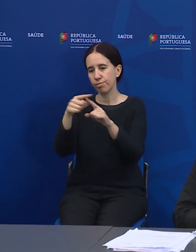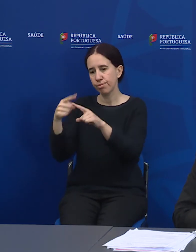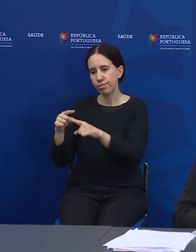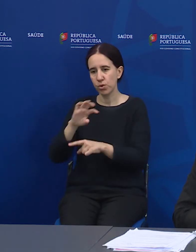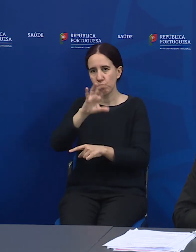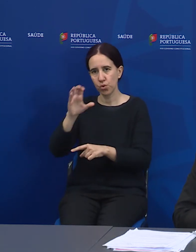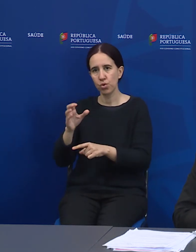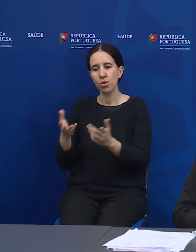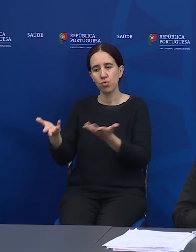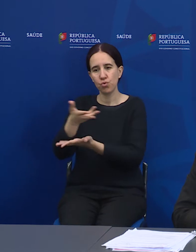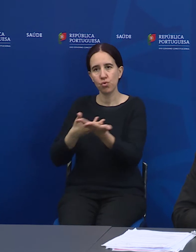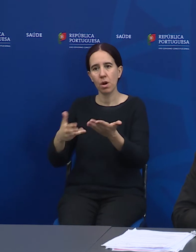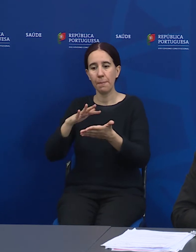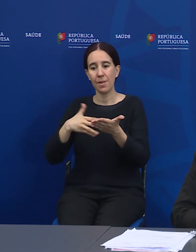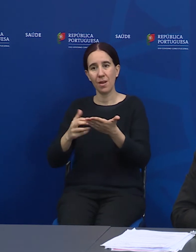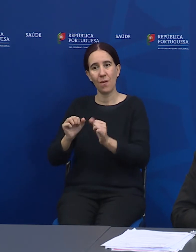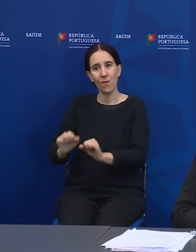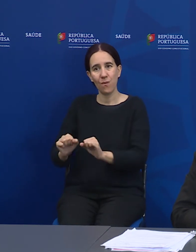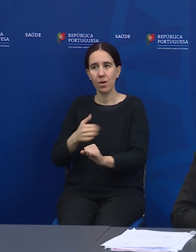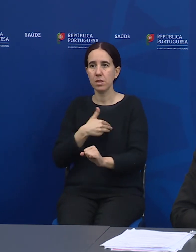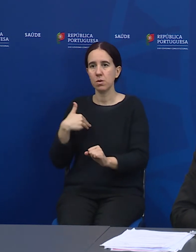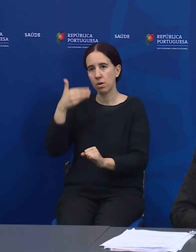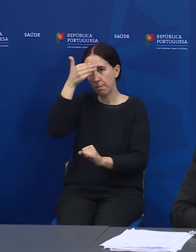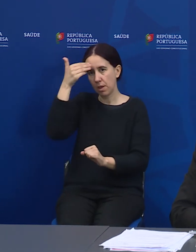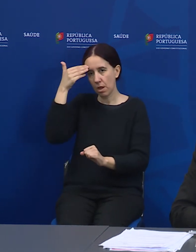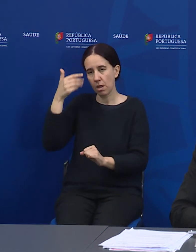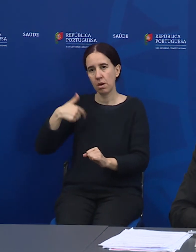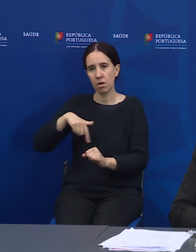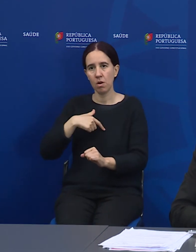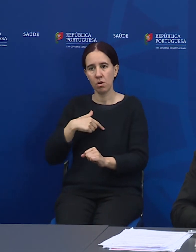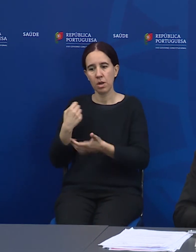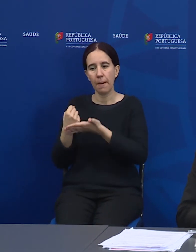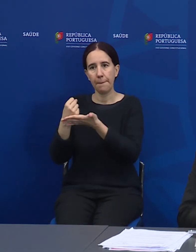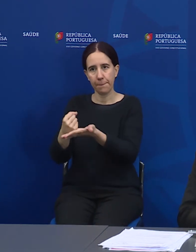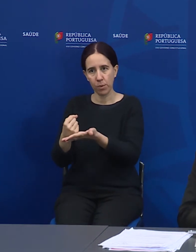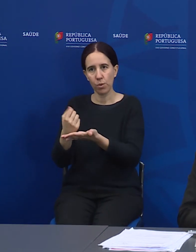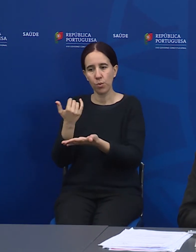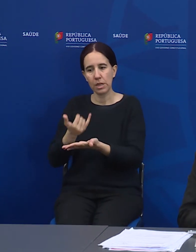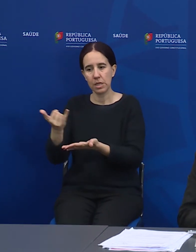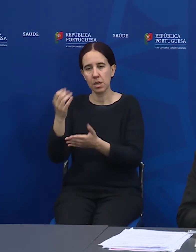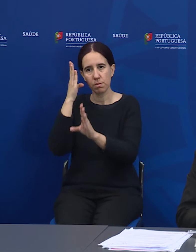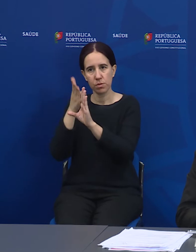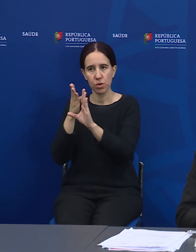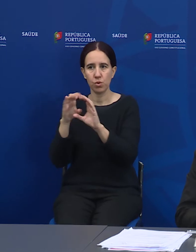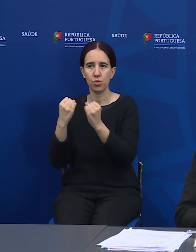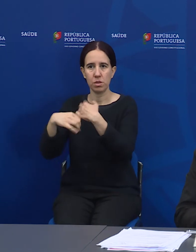restantes regiões os nossos planos de saúde mental e as nossas linhas de apoio psicossocial